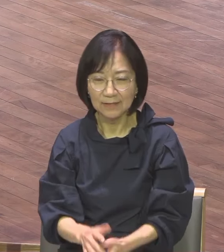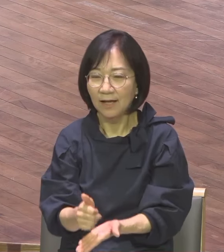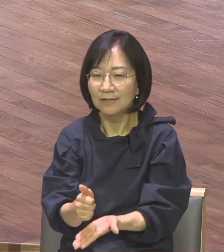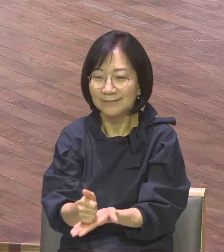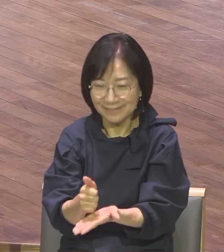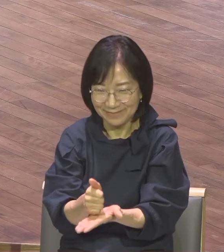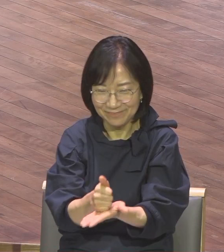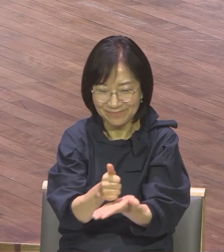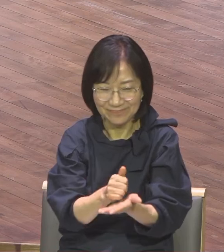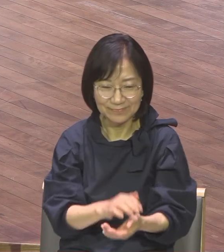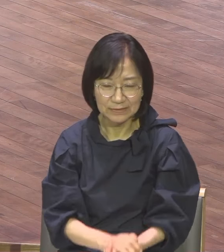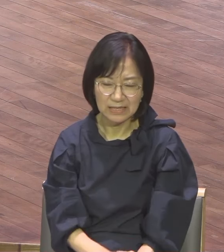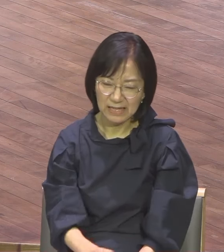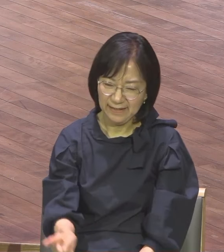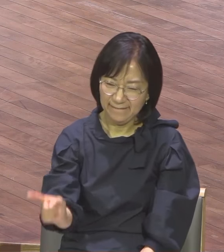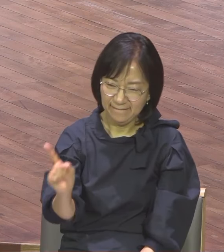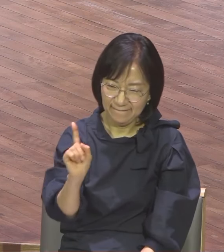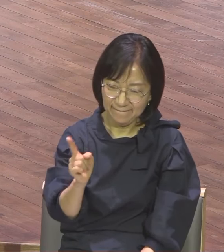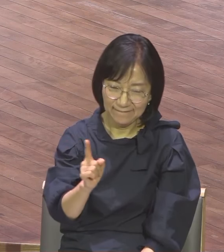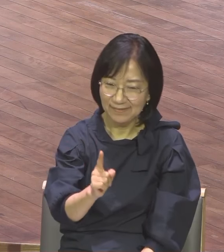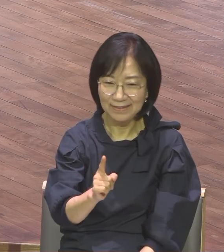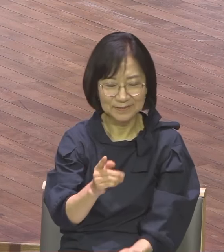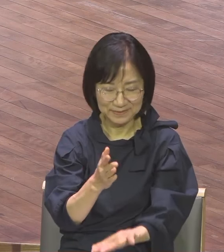다른 것이 틀린 게 아니라고.